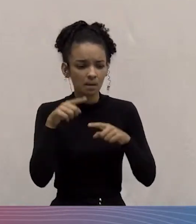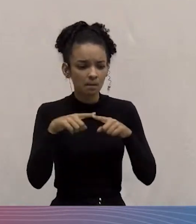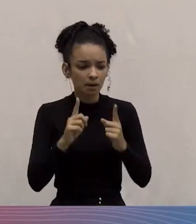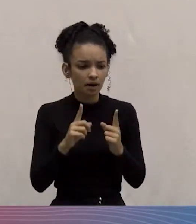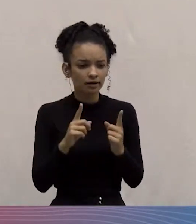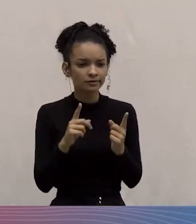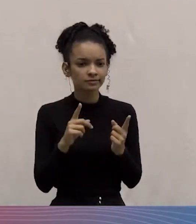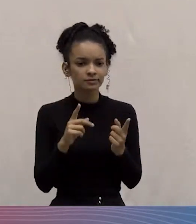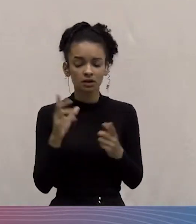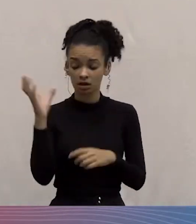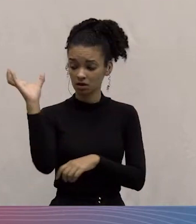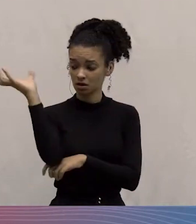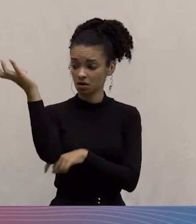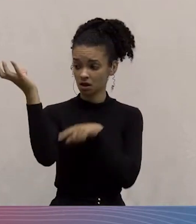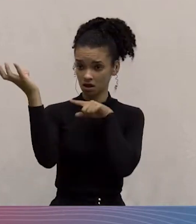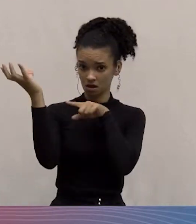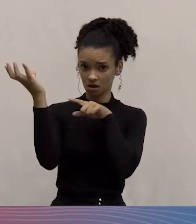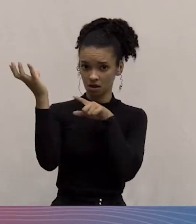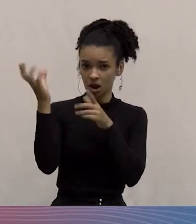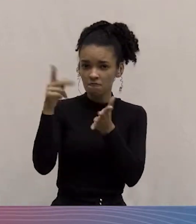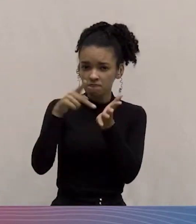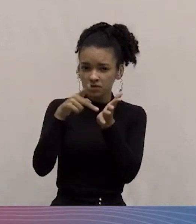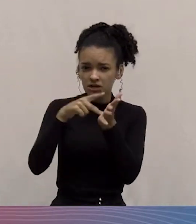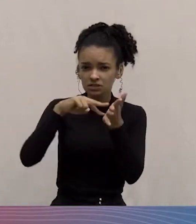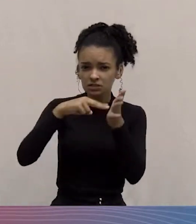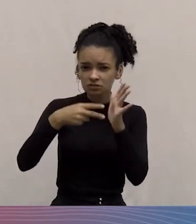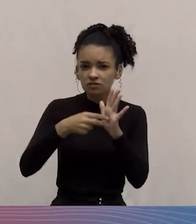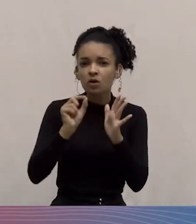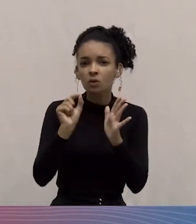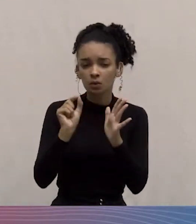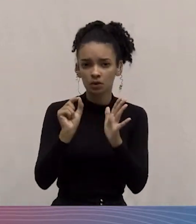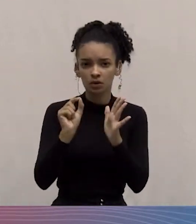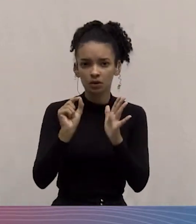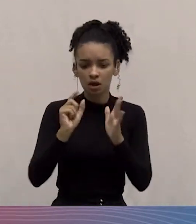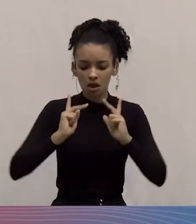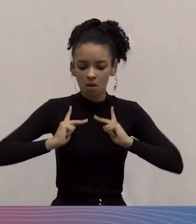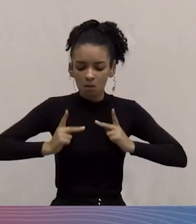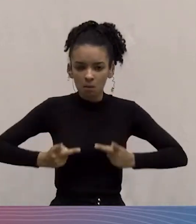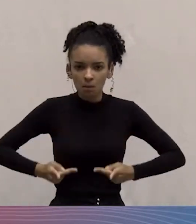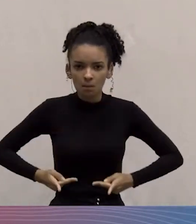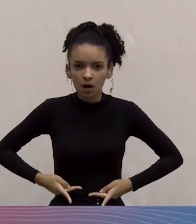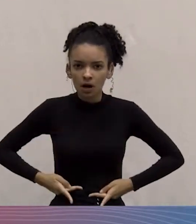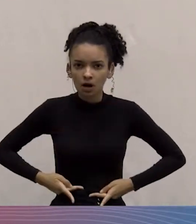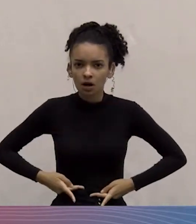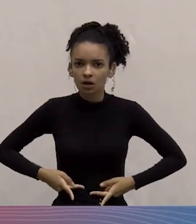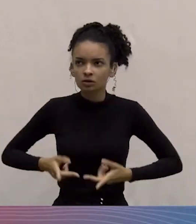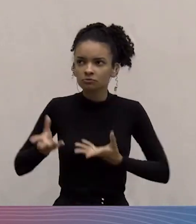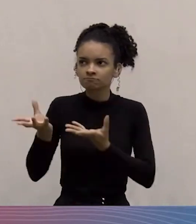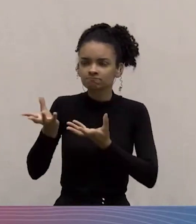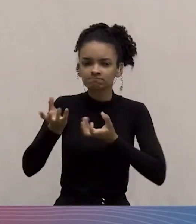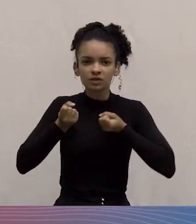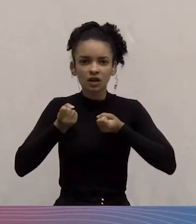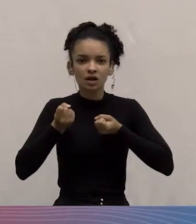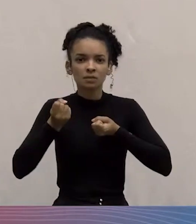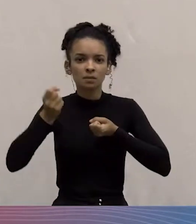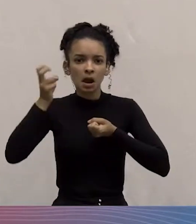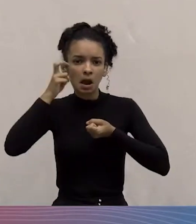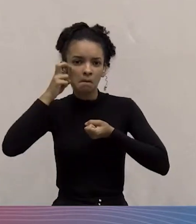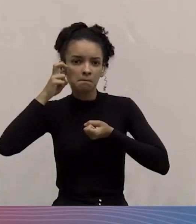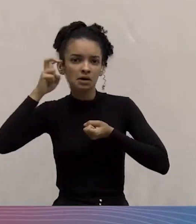sentido do fruto da árvore do conhecimento do bem e do mal, irmãos, é o homem ter adquirido uma capacidade